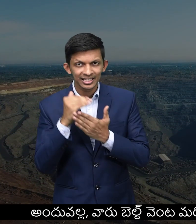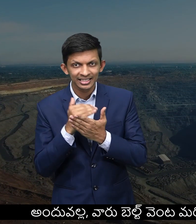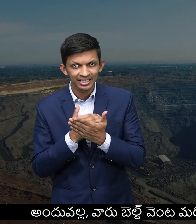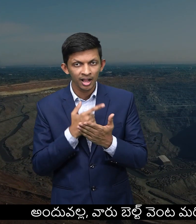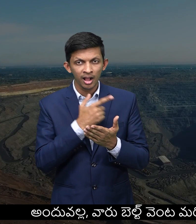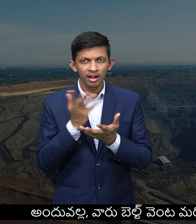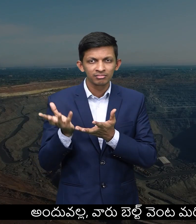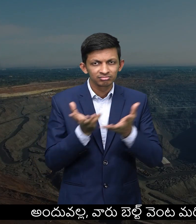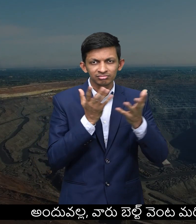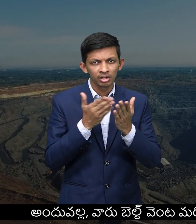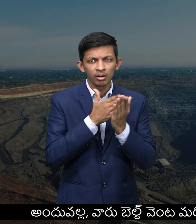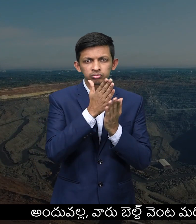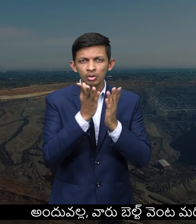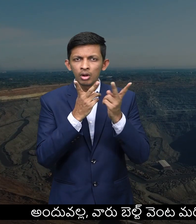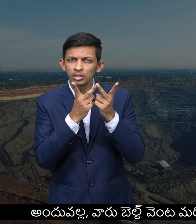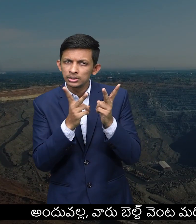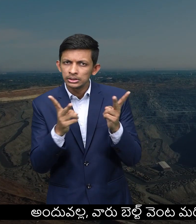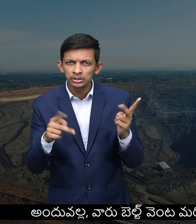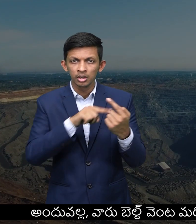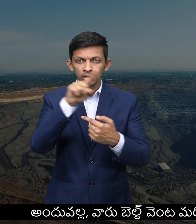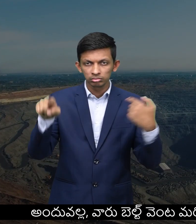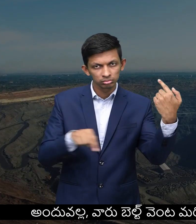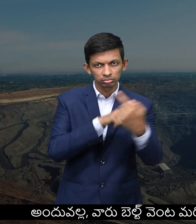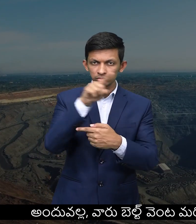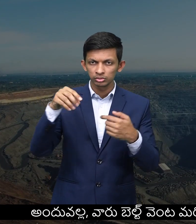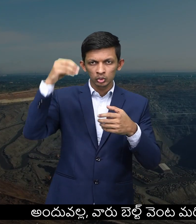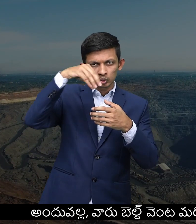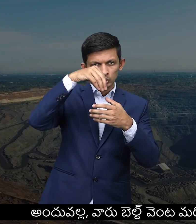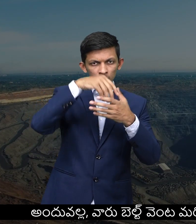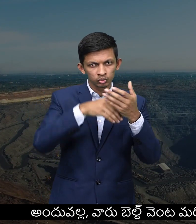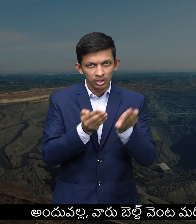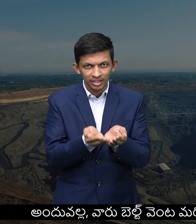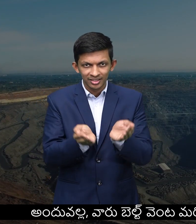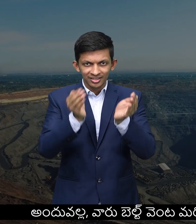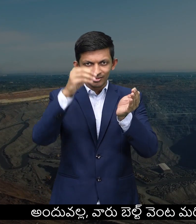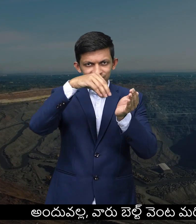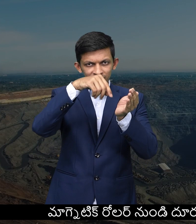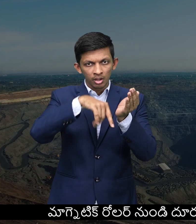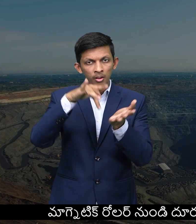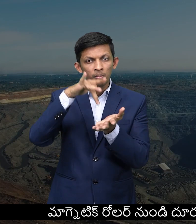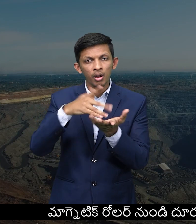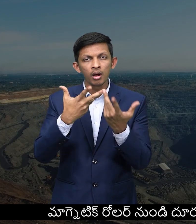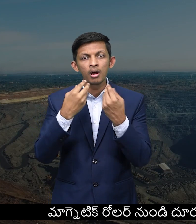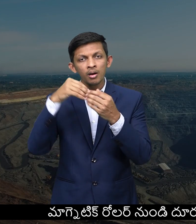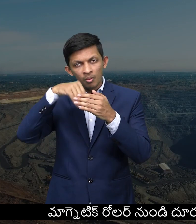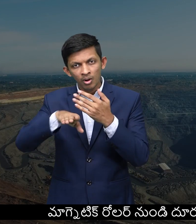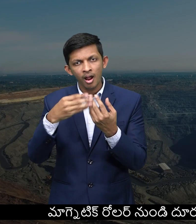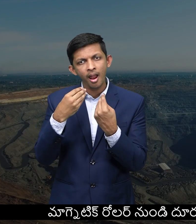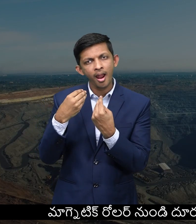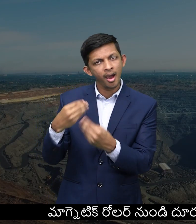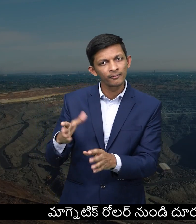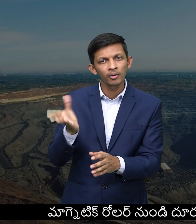అందువల్ల వారు బెల్ట్ వెంట మరింత ముందుకు తీసుకువెళతారు మరియు మ్యాగ్నెటిక్ రోలర్